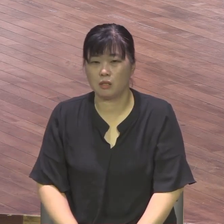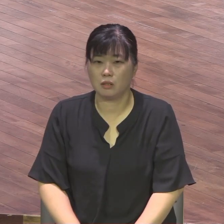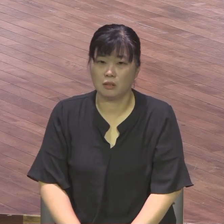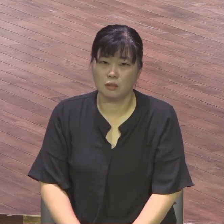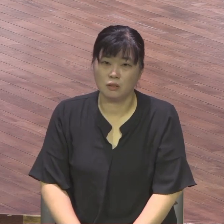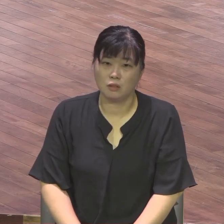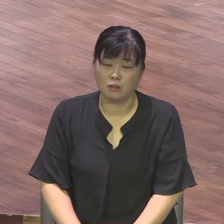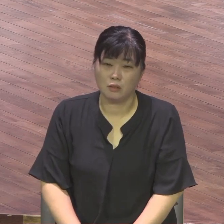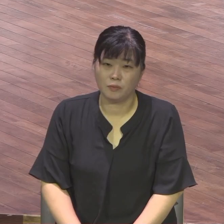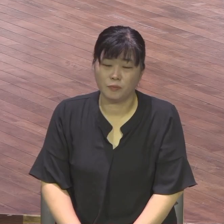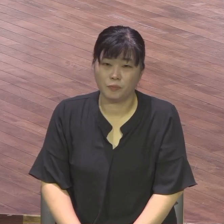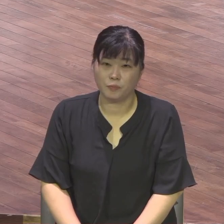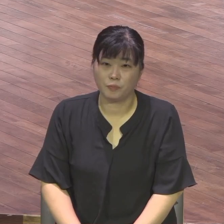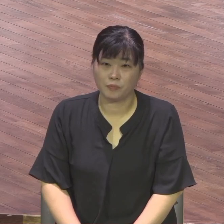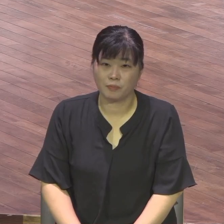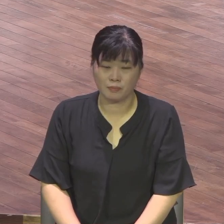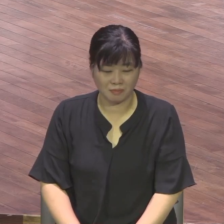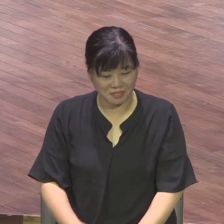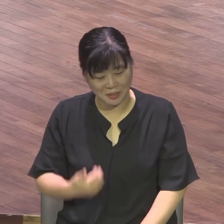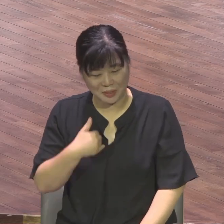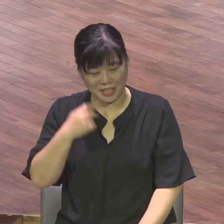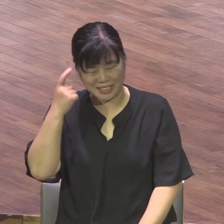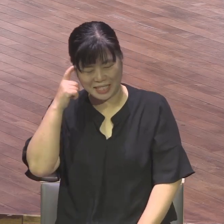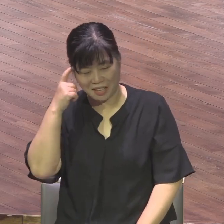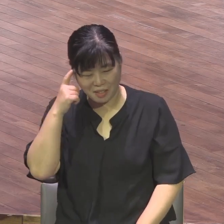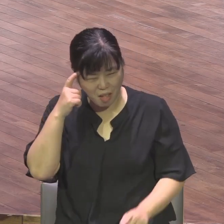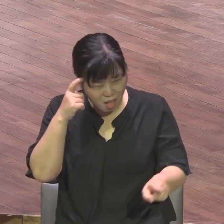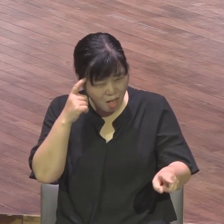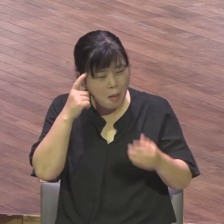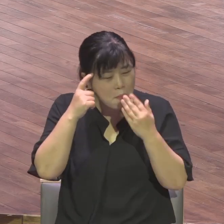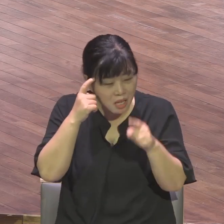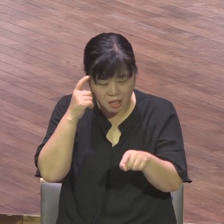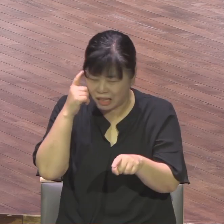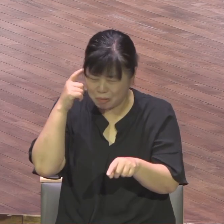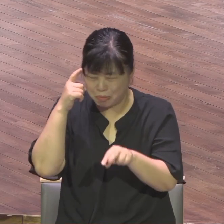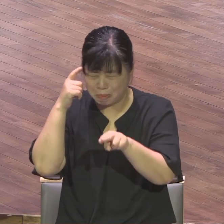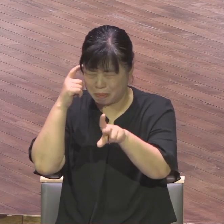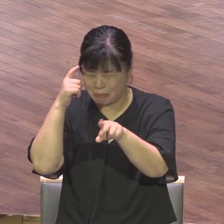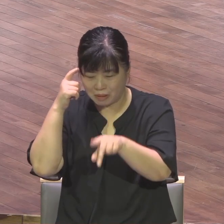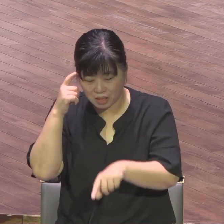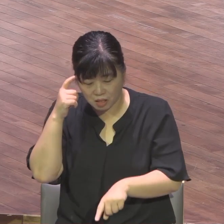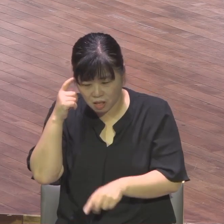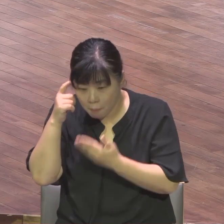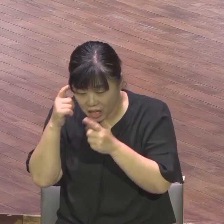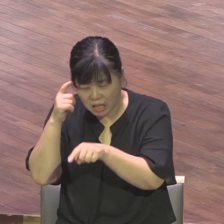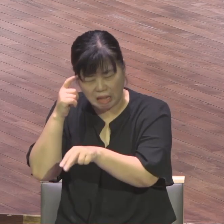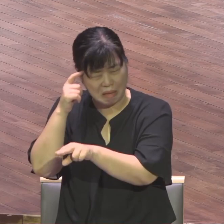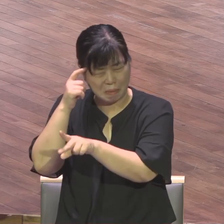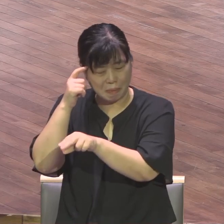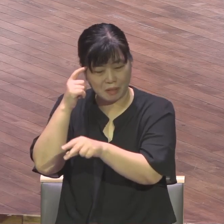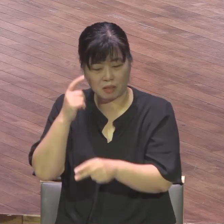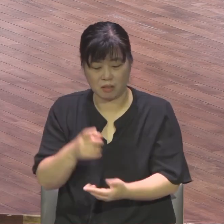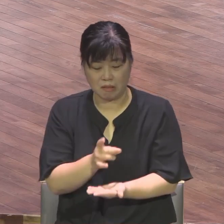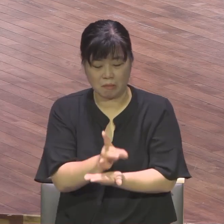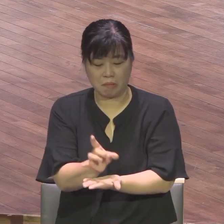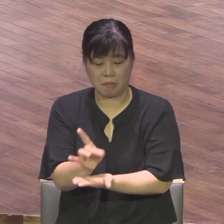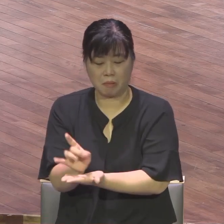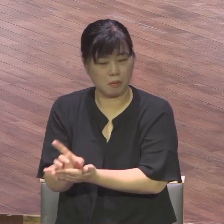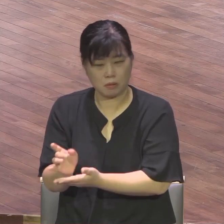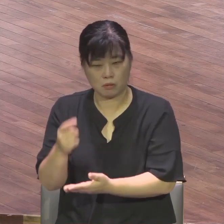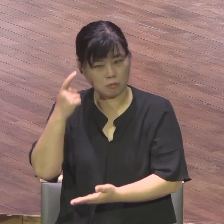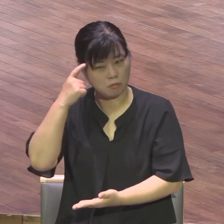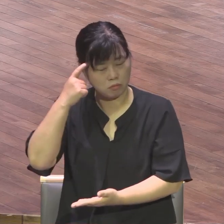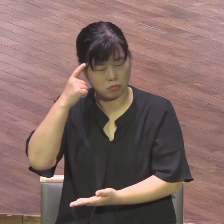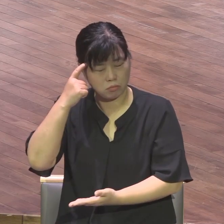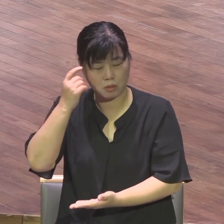있어요. 누구는 되고 누구는 안 되는 그런 편견을 버리라는 것입니다. 우리가 만나는